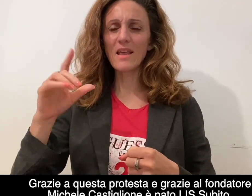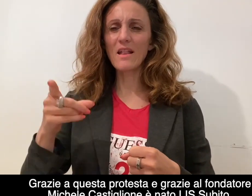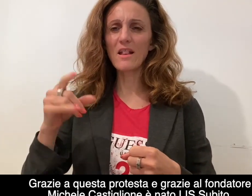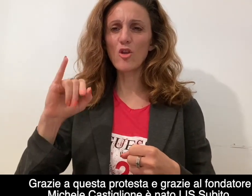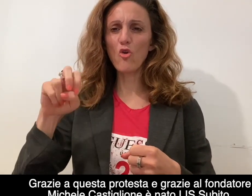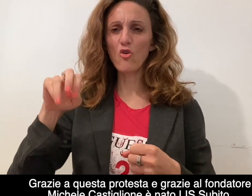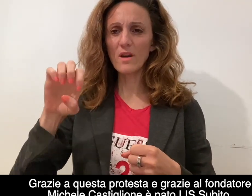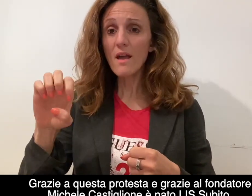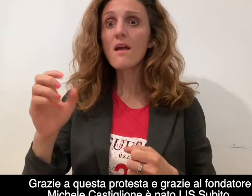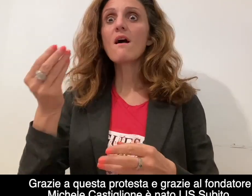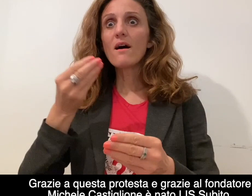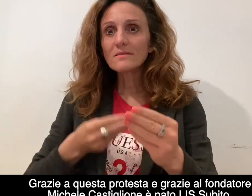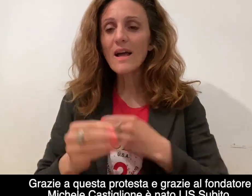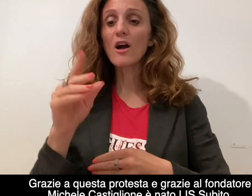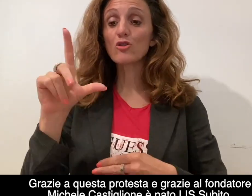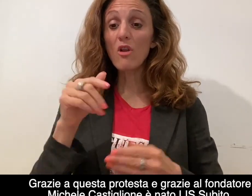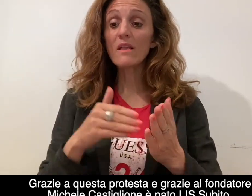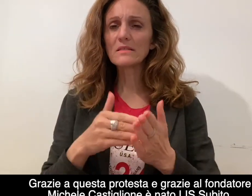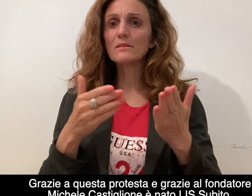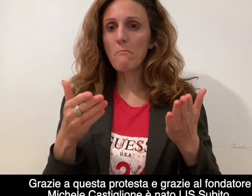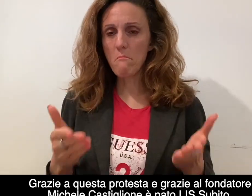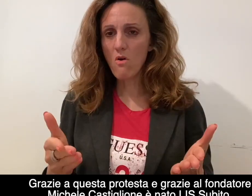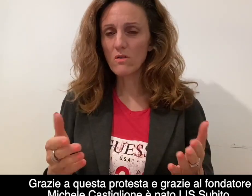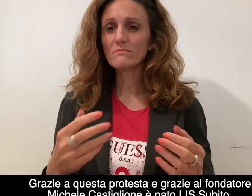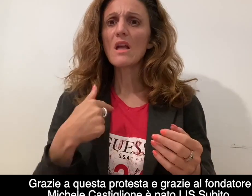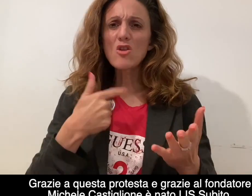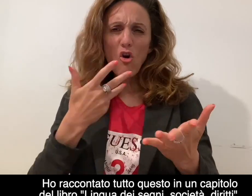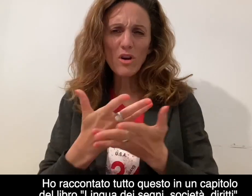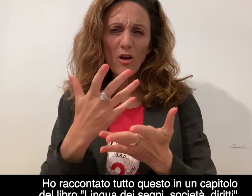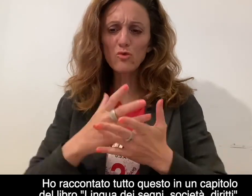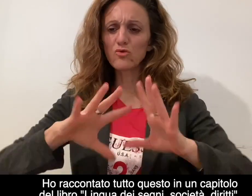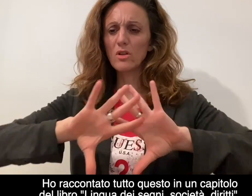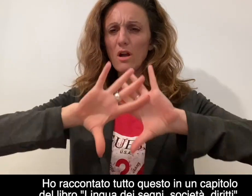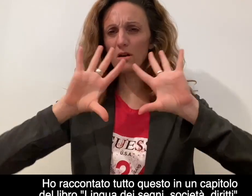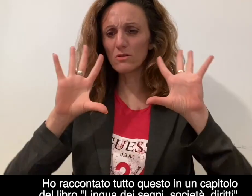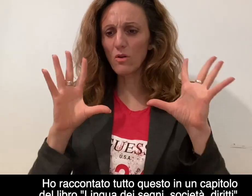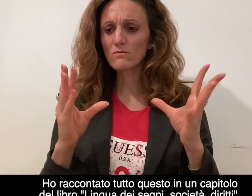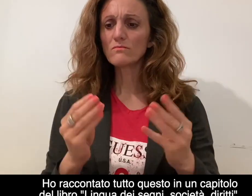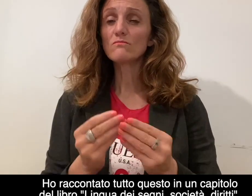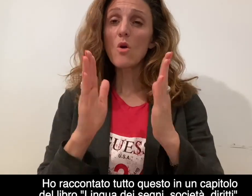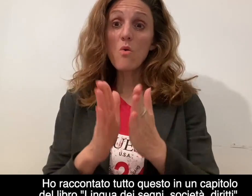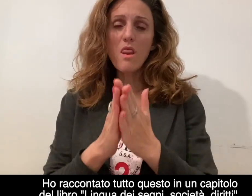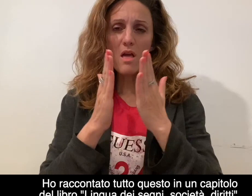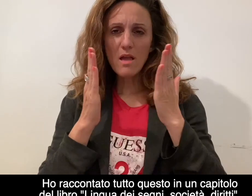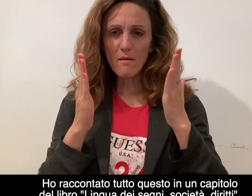è nato il movimento lì subito ho raccontato tutto questo all'interno di un capitolo